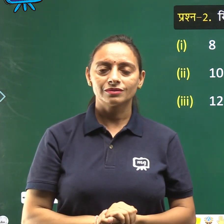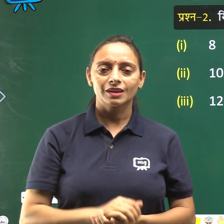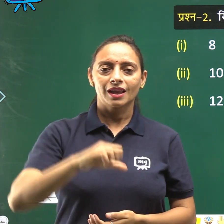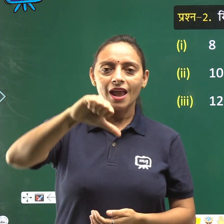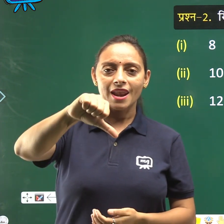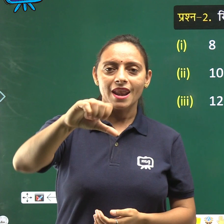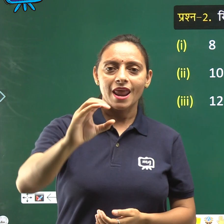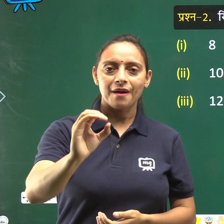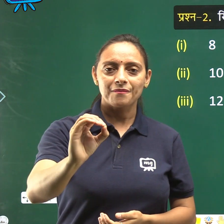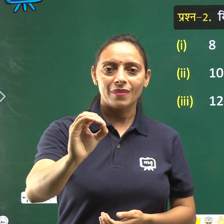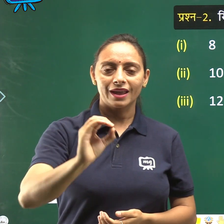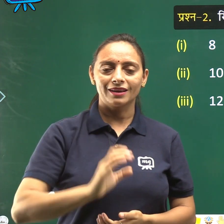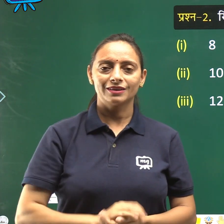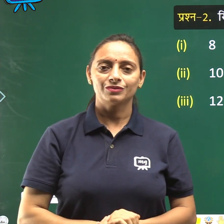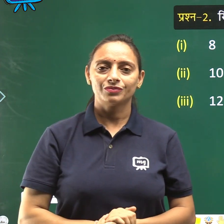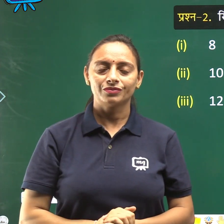90।